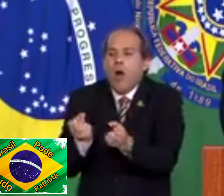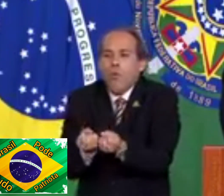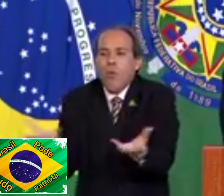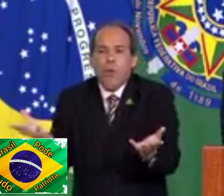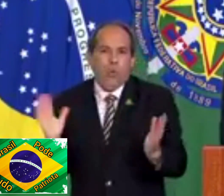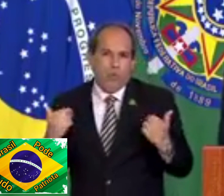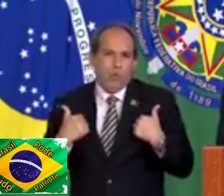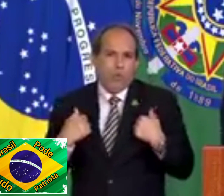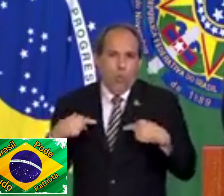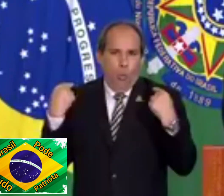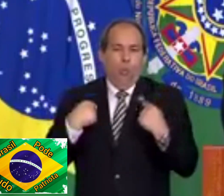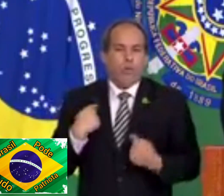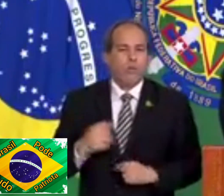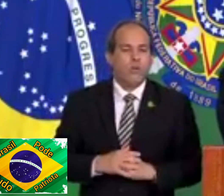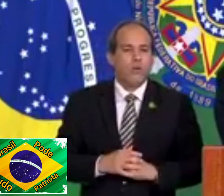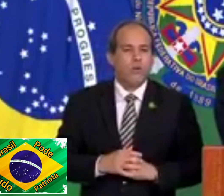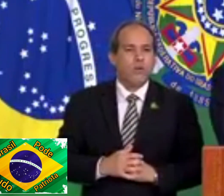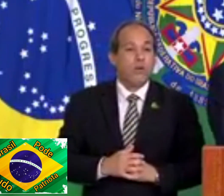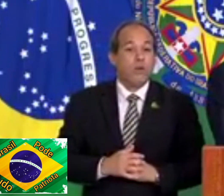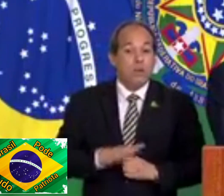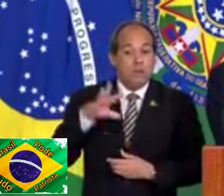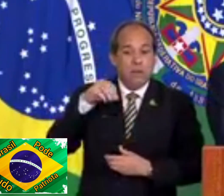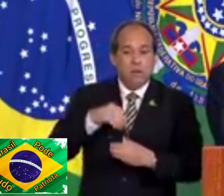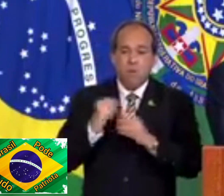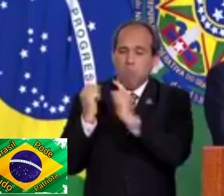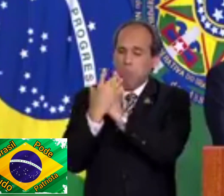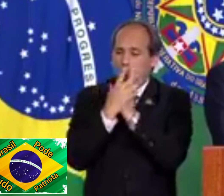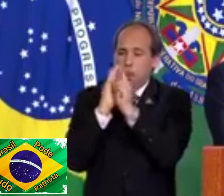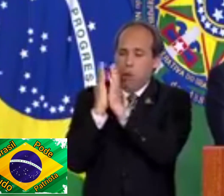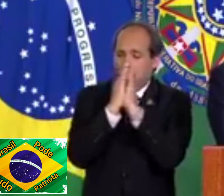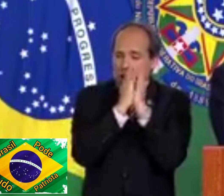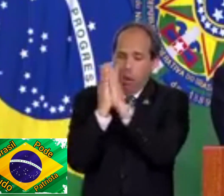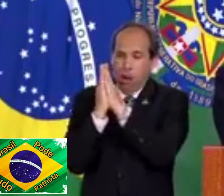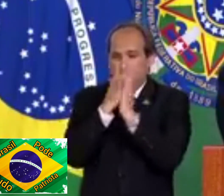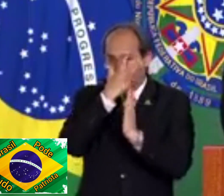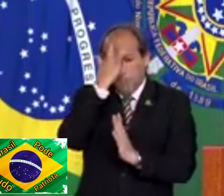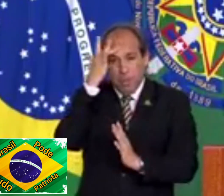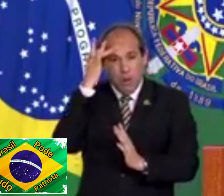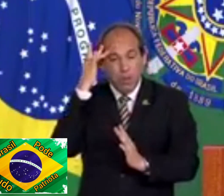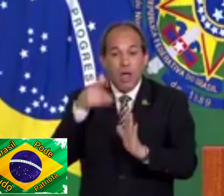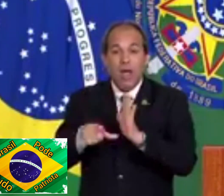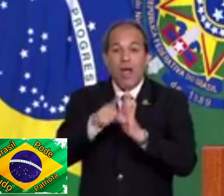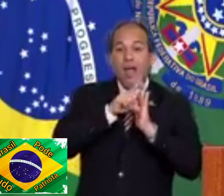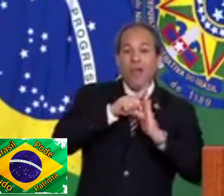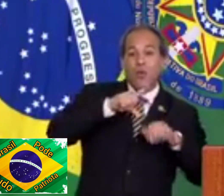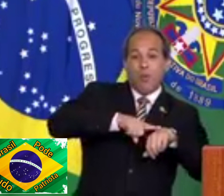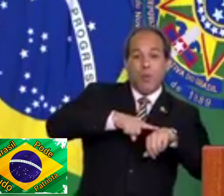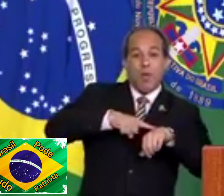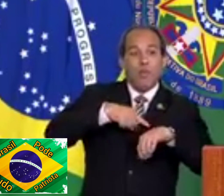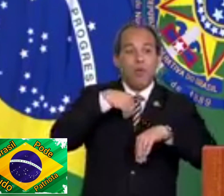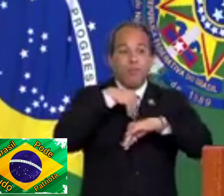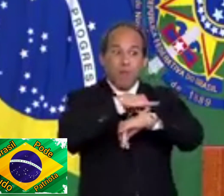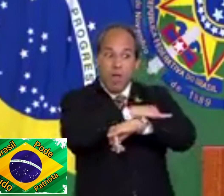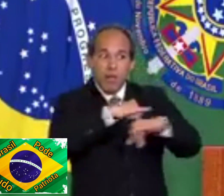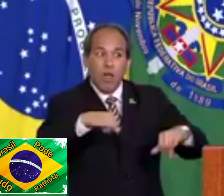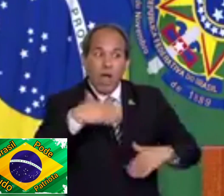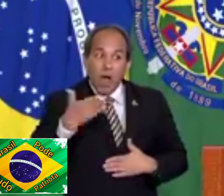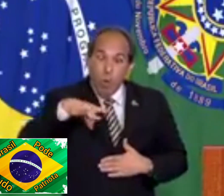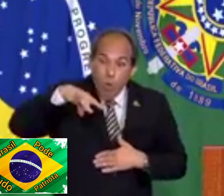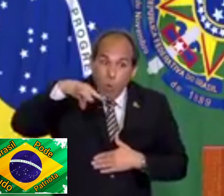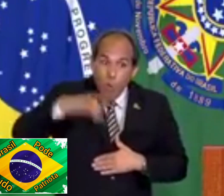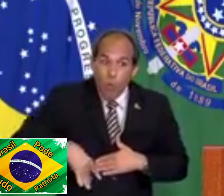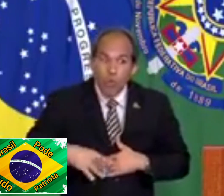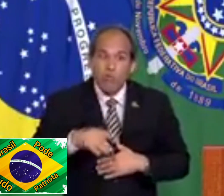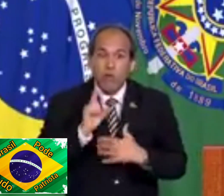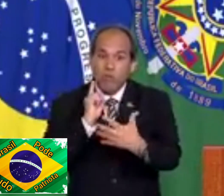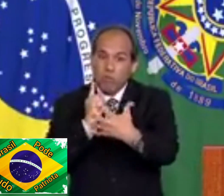E no meio da multidão, eu até havia falado momentos antes que seria a última vez que ia enfrentar a